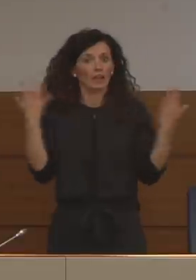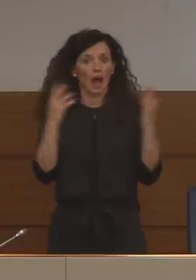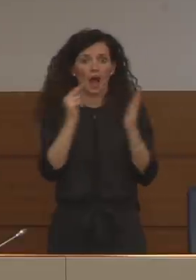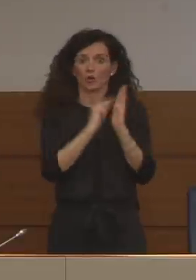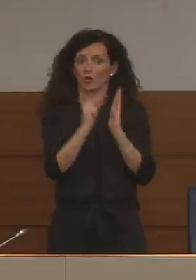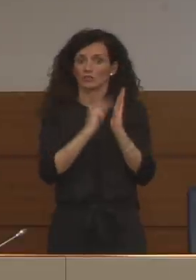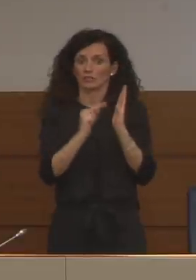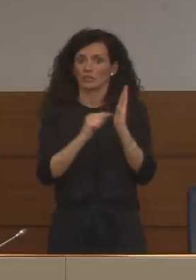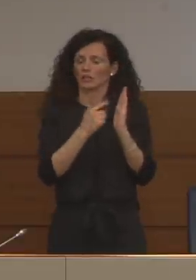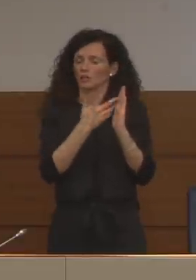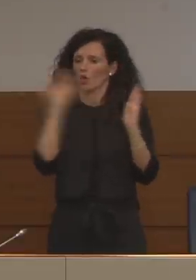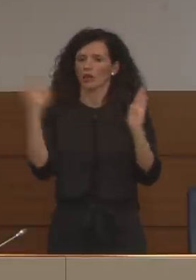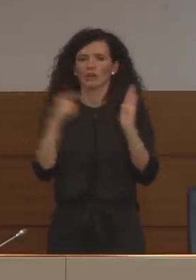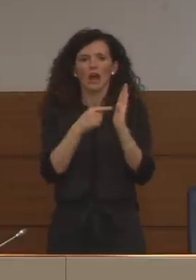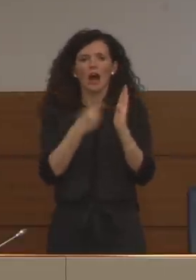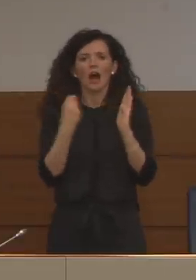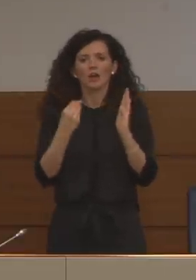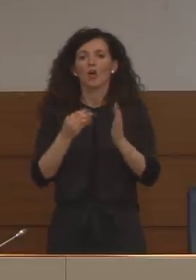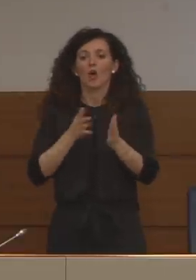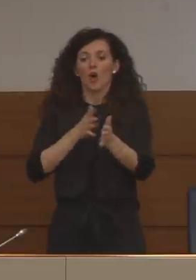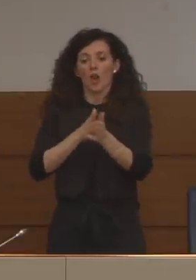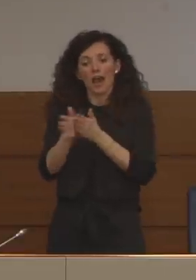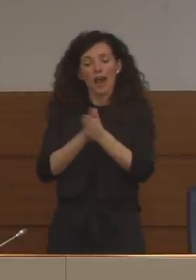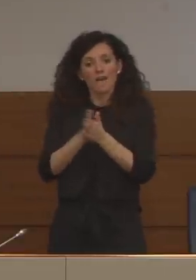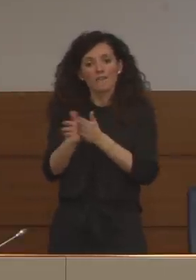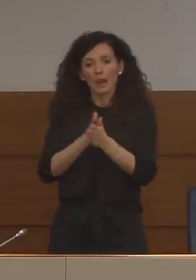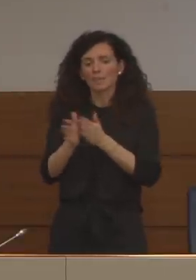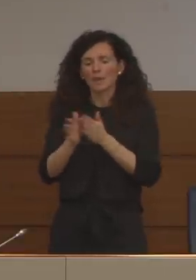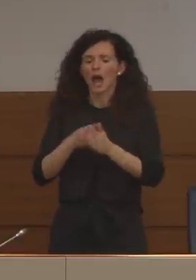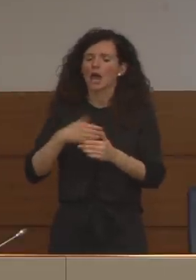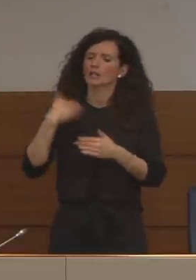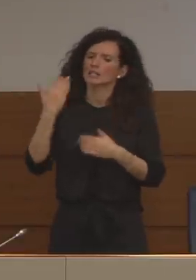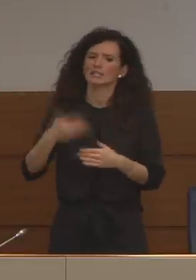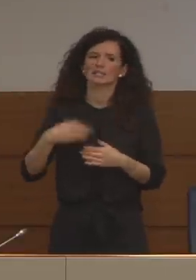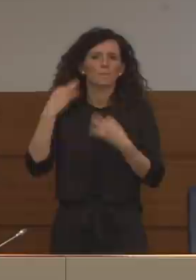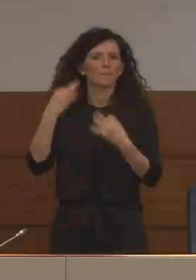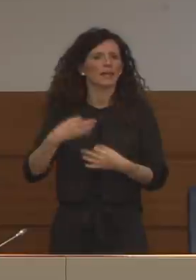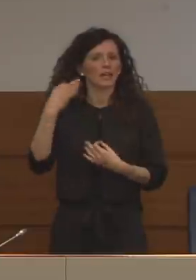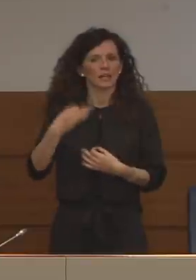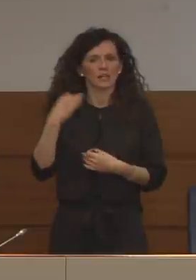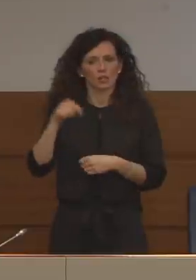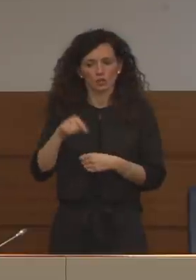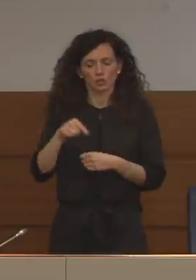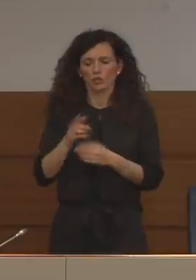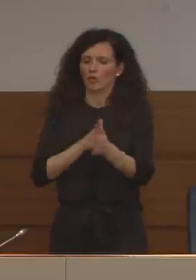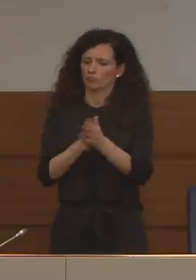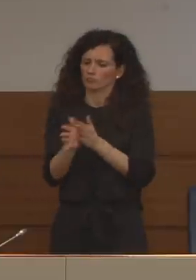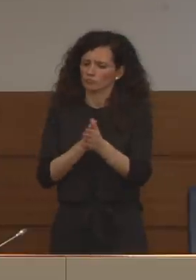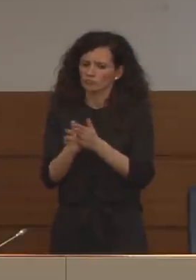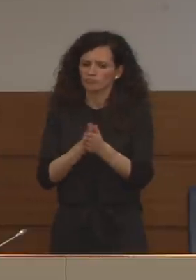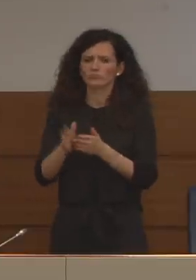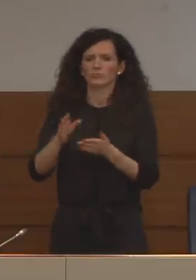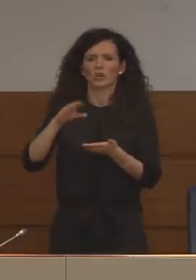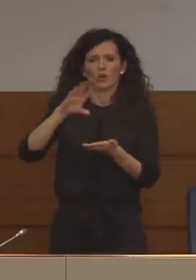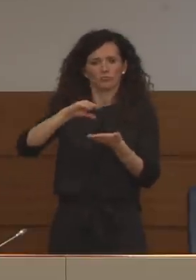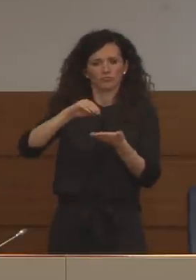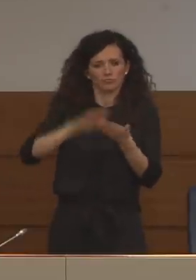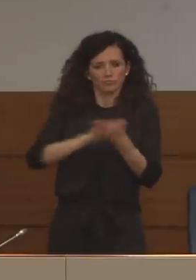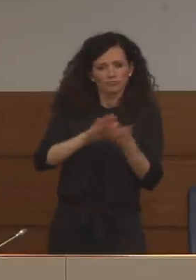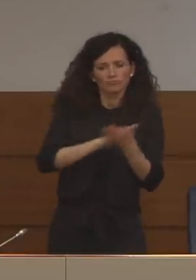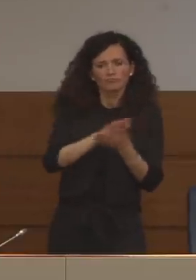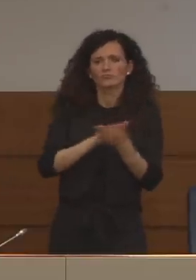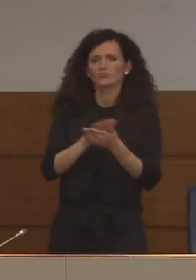l'importanza del lavarsi frequentemente le mani del usare soluzioni detergenti